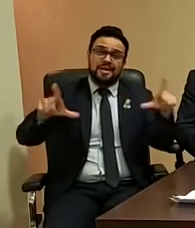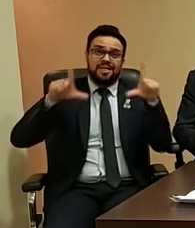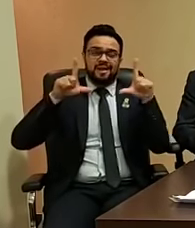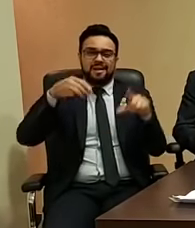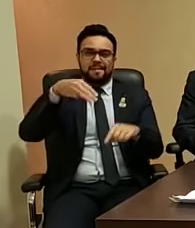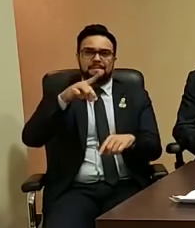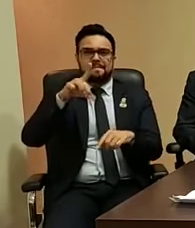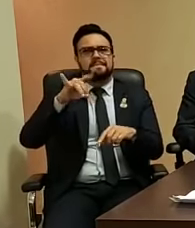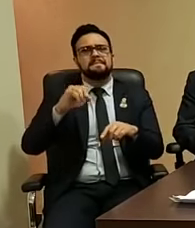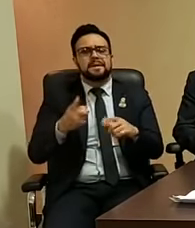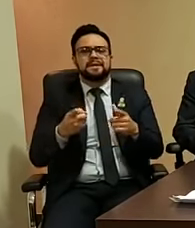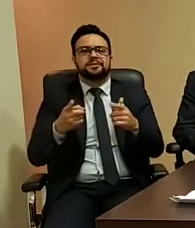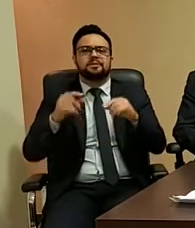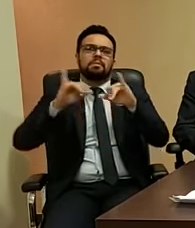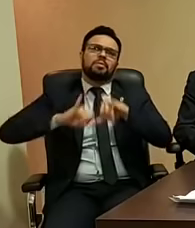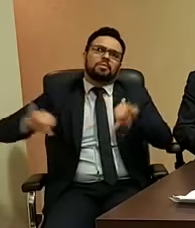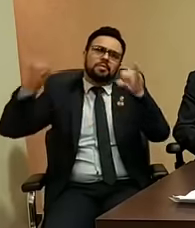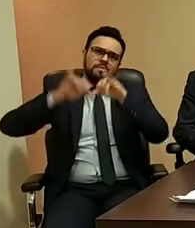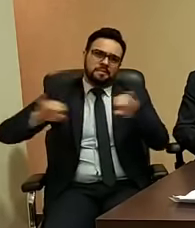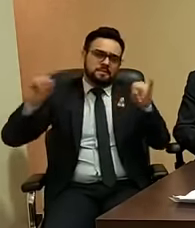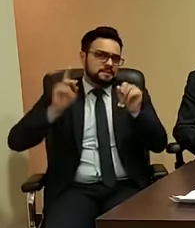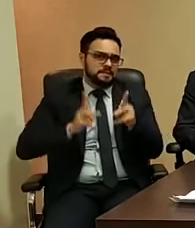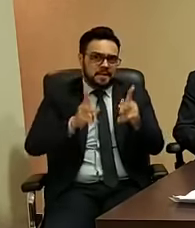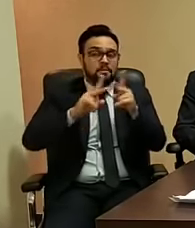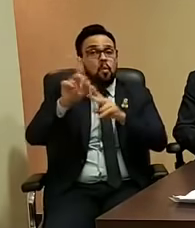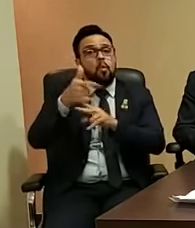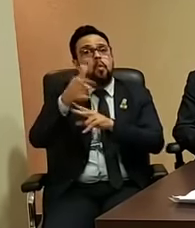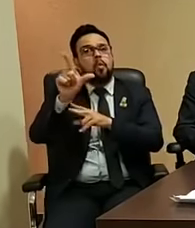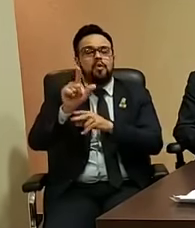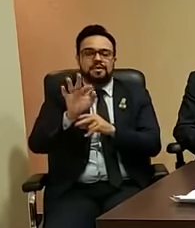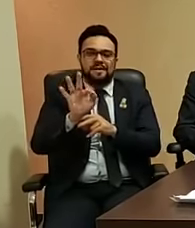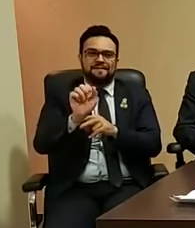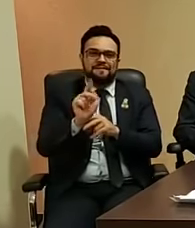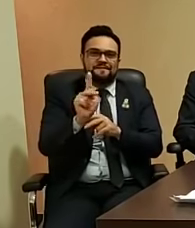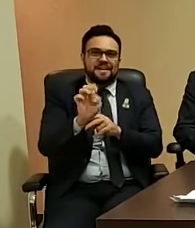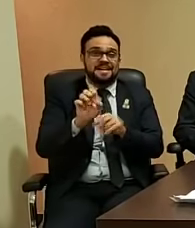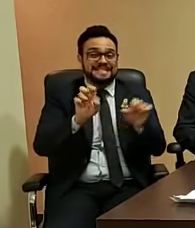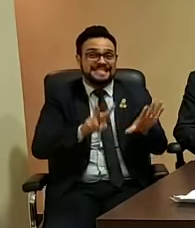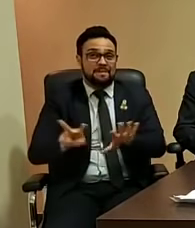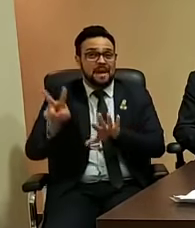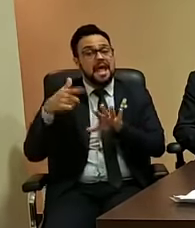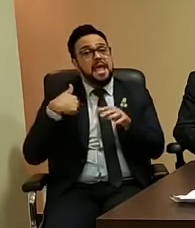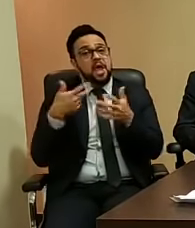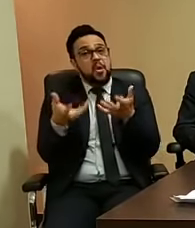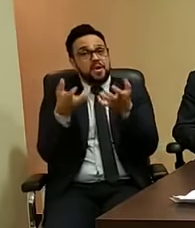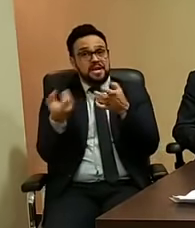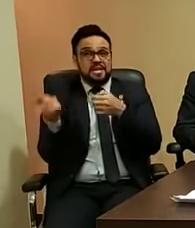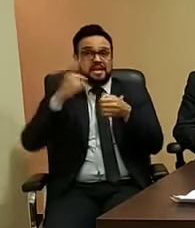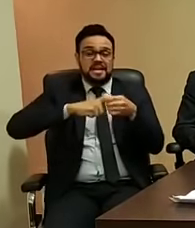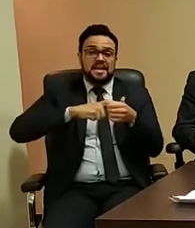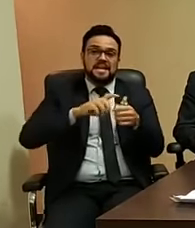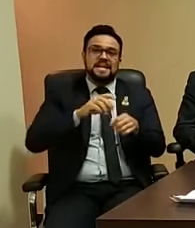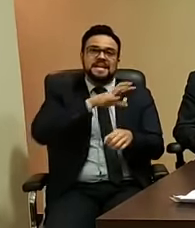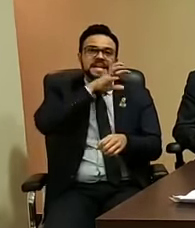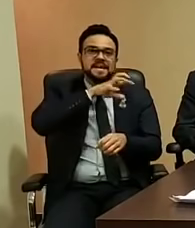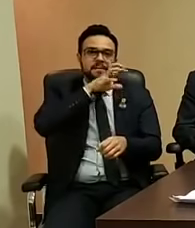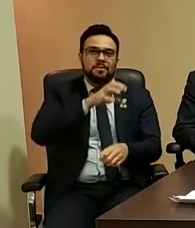presta a isso. Outra fake news da semana, que eu queria a volta do imposto sindical.